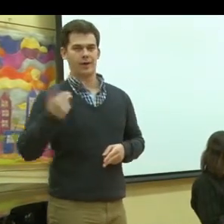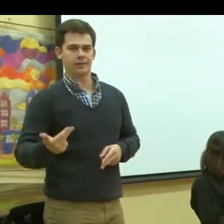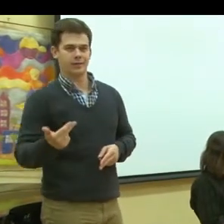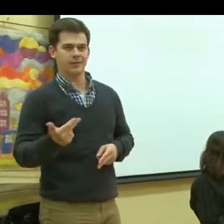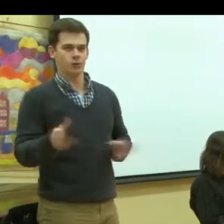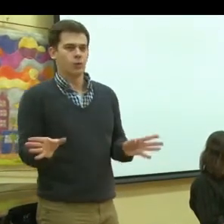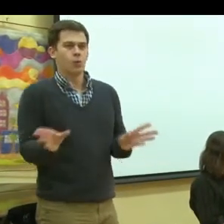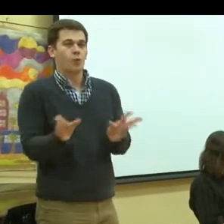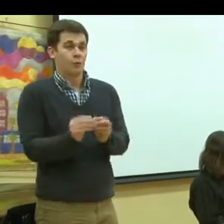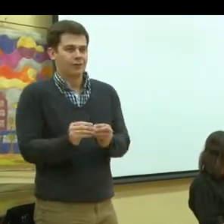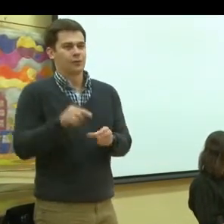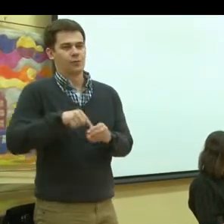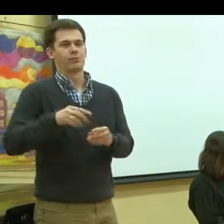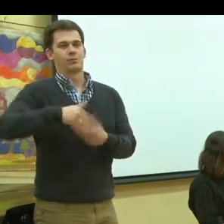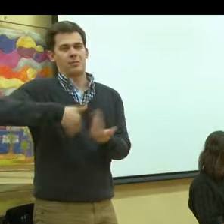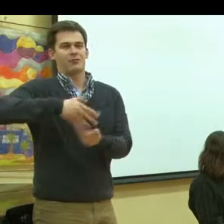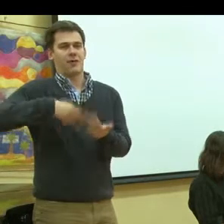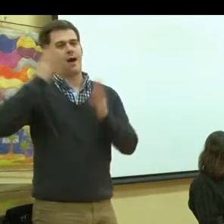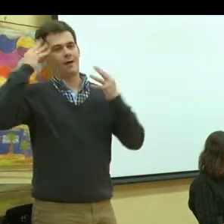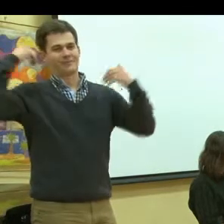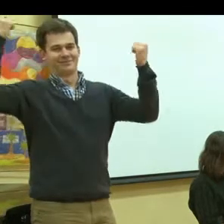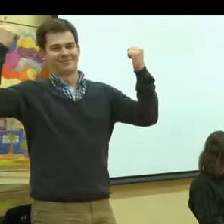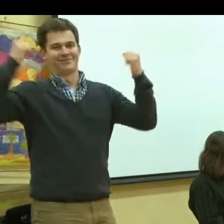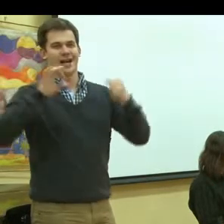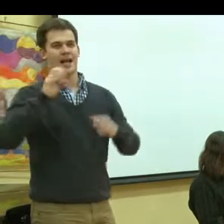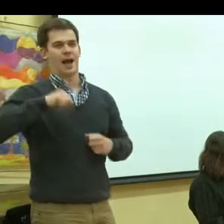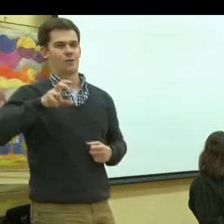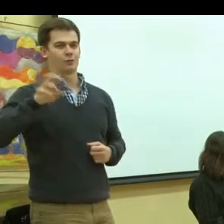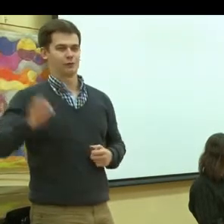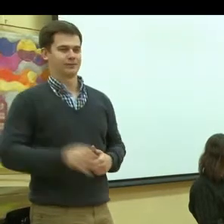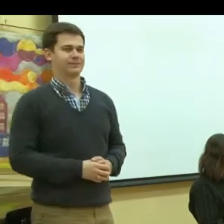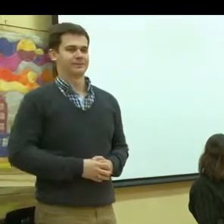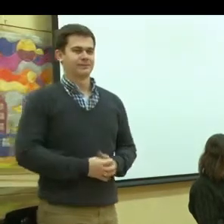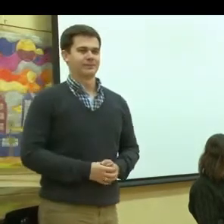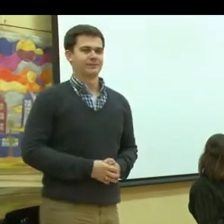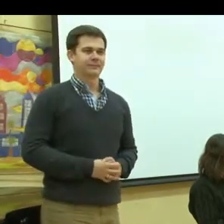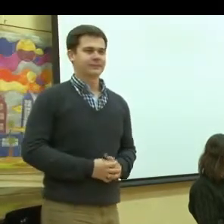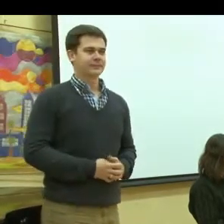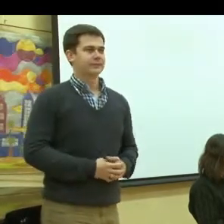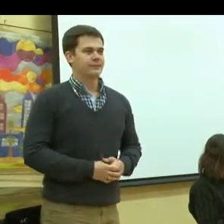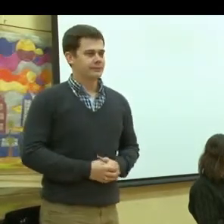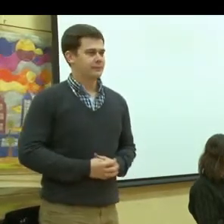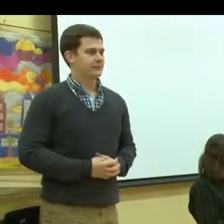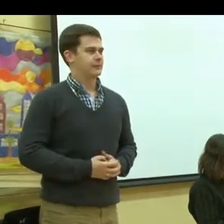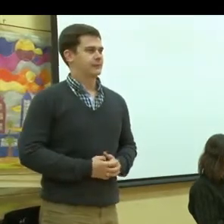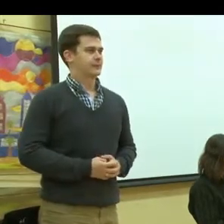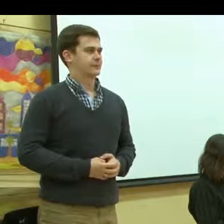I dodatkowo afroamerykanie, którzy też byli obecni właśnie na tych obszarach. Argentina en ese momento